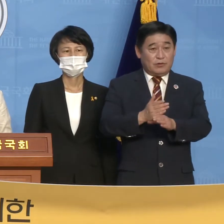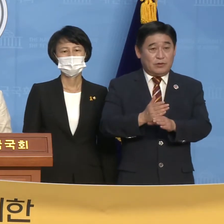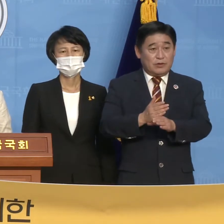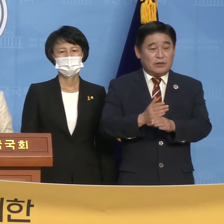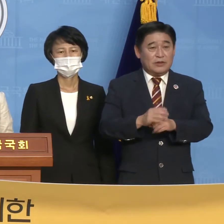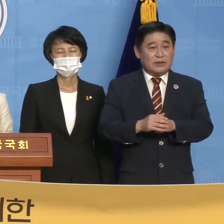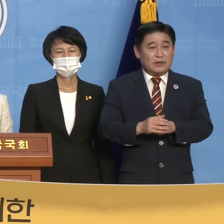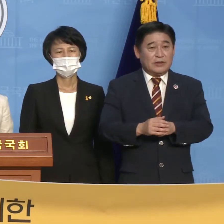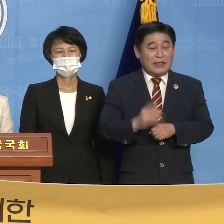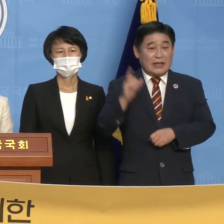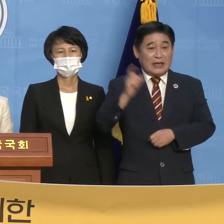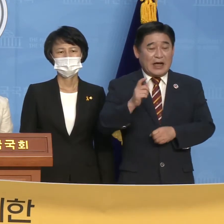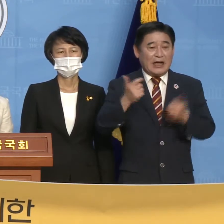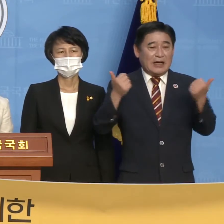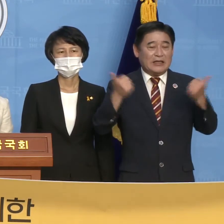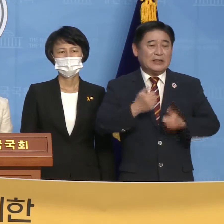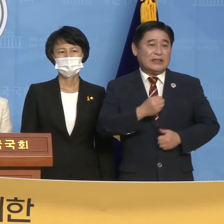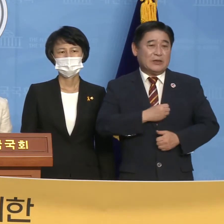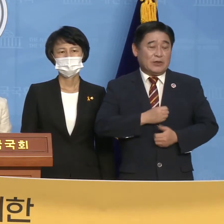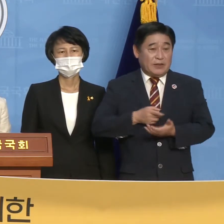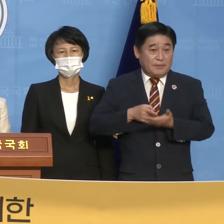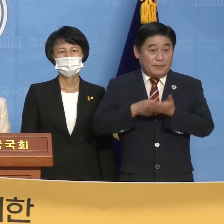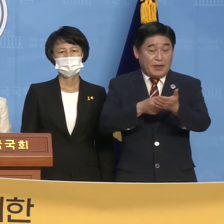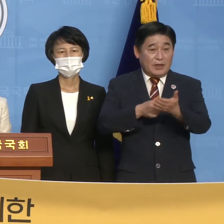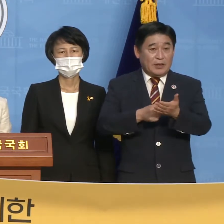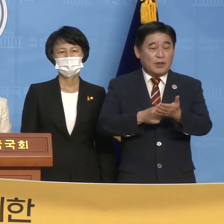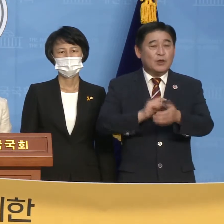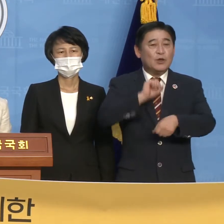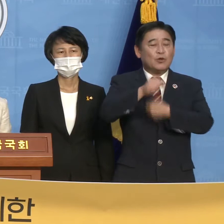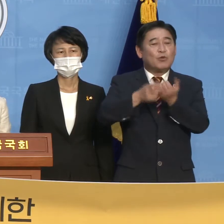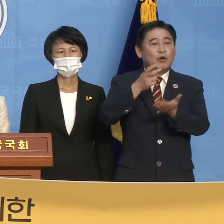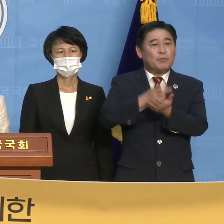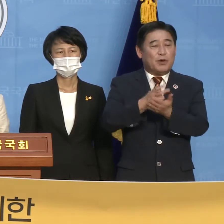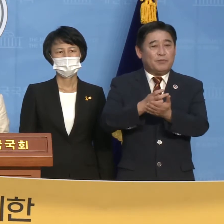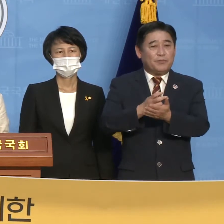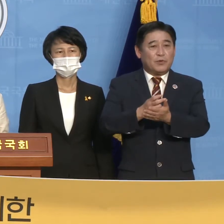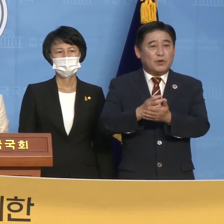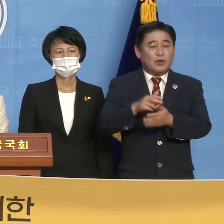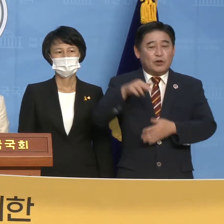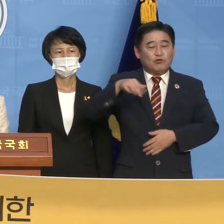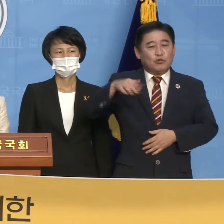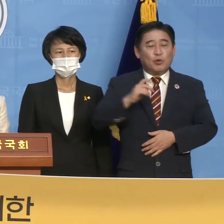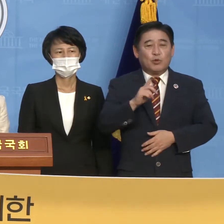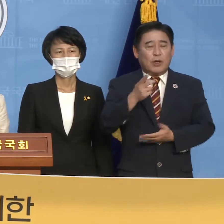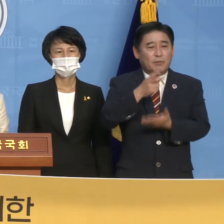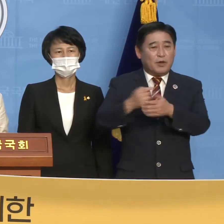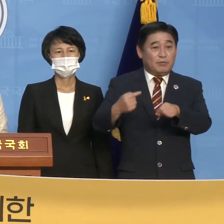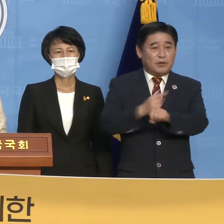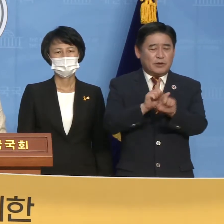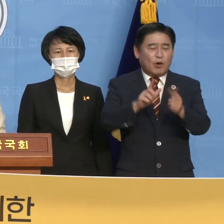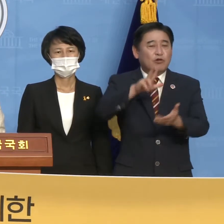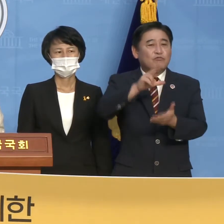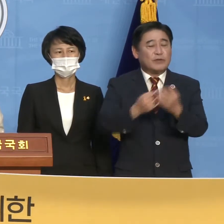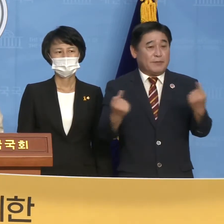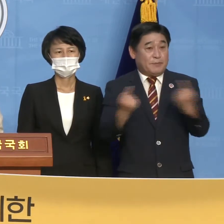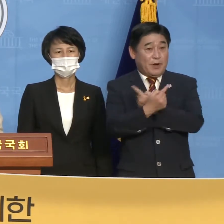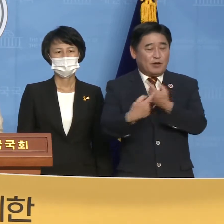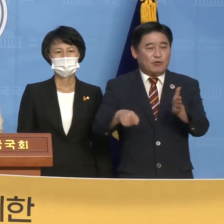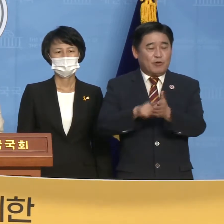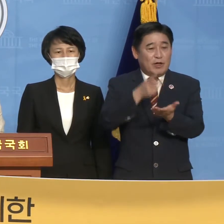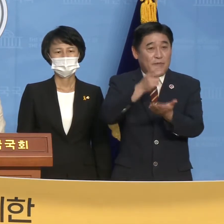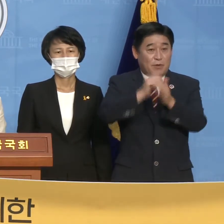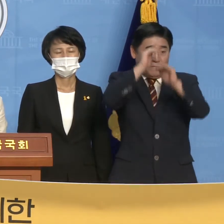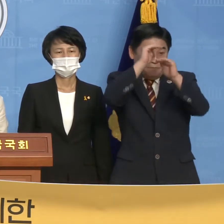강은미 의원님께서 발의하신 동물원 수족관법과 야생생물법 두 개의 개정안은 이런 문제점들을 바로잡기 위한